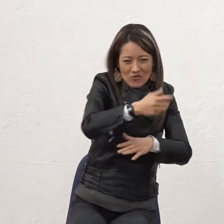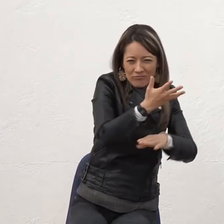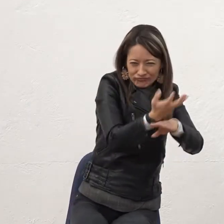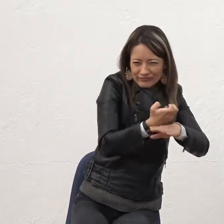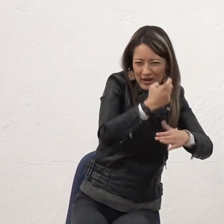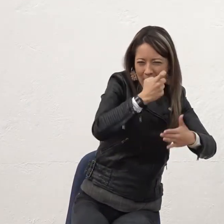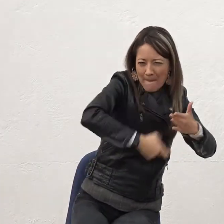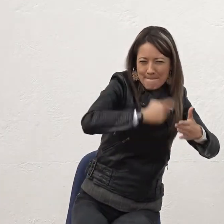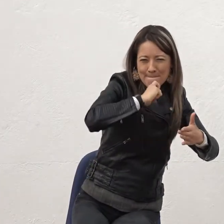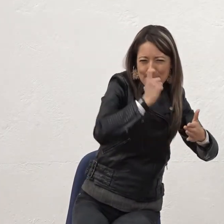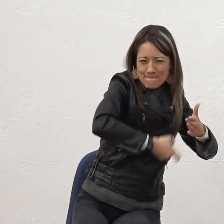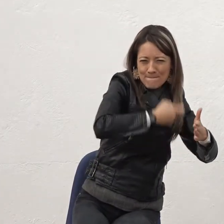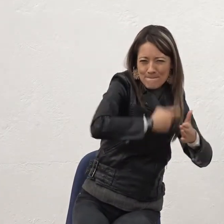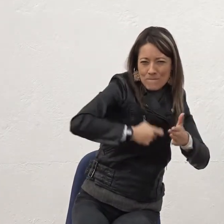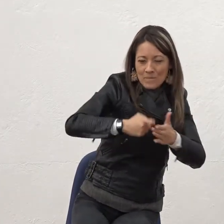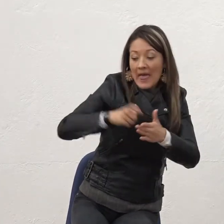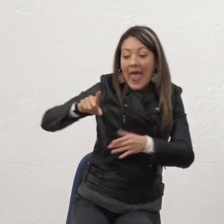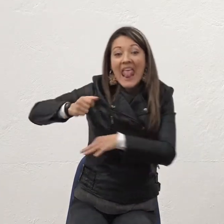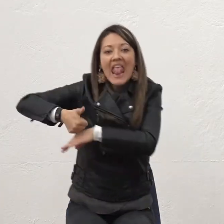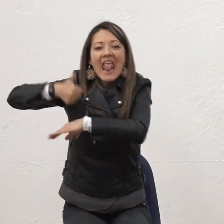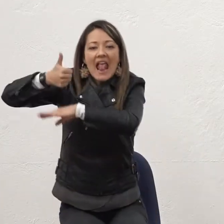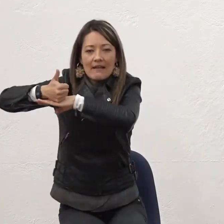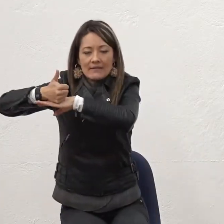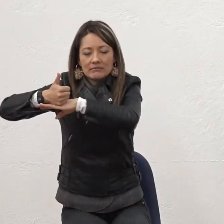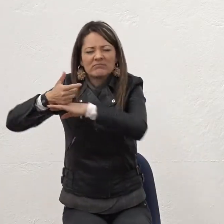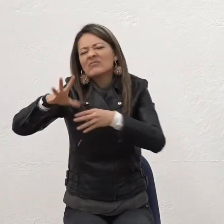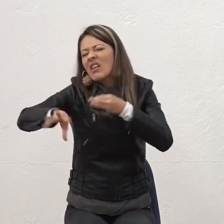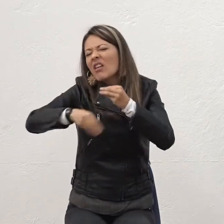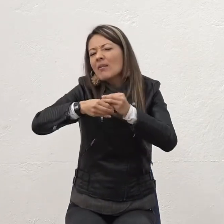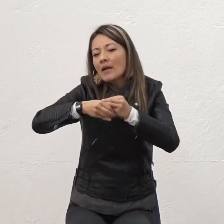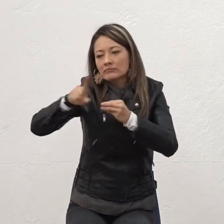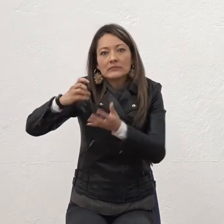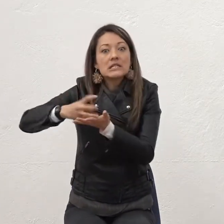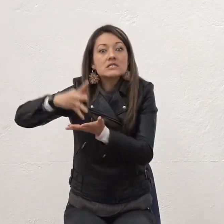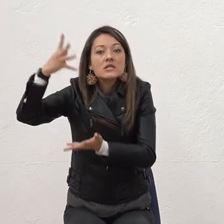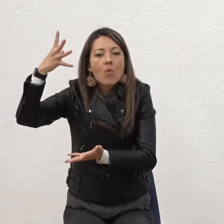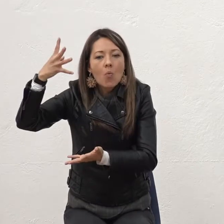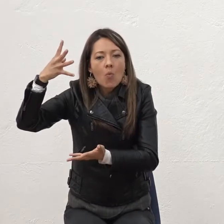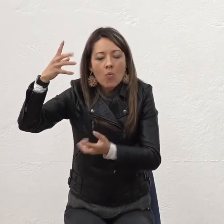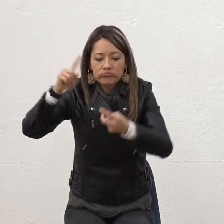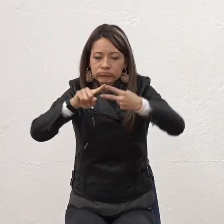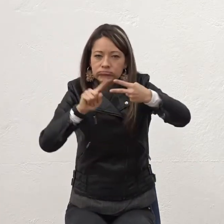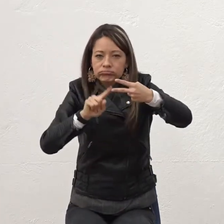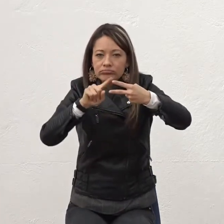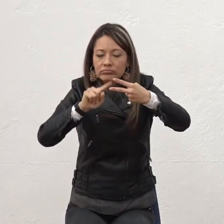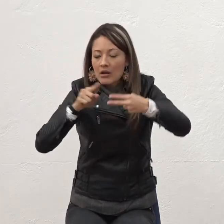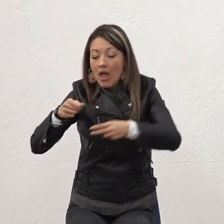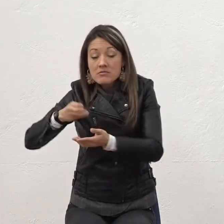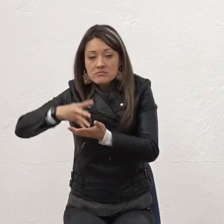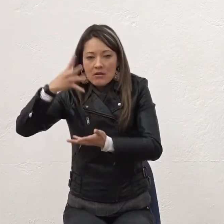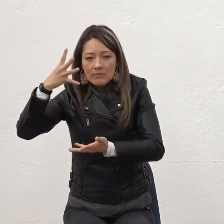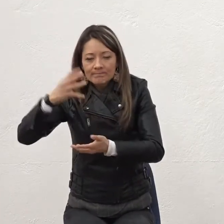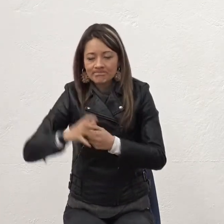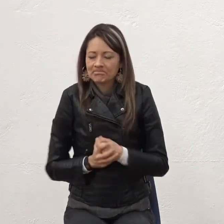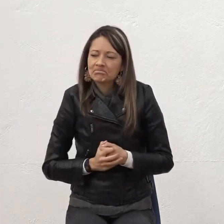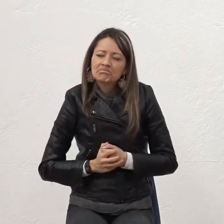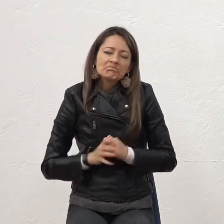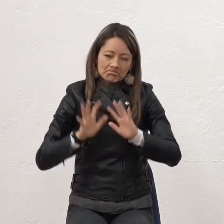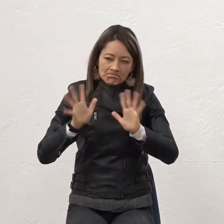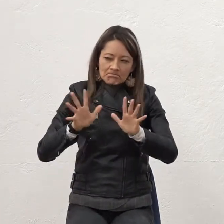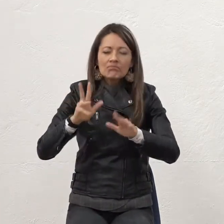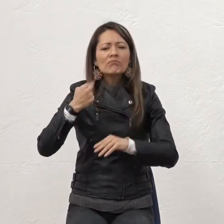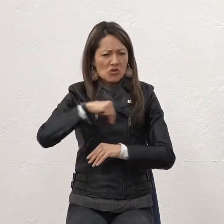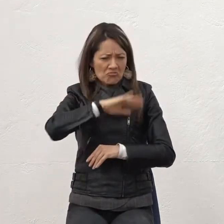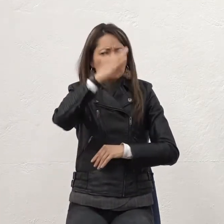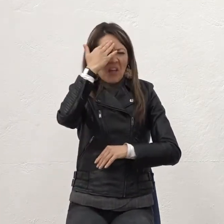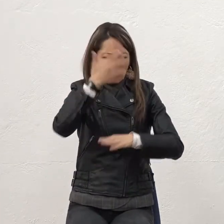Dice que era jefe de los publicanos y ¿qué más era? Rico, rico. Nosotros sabemos que